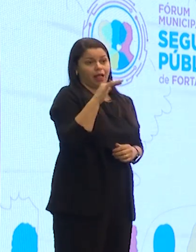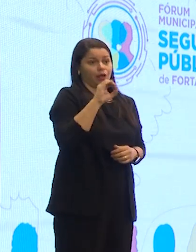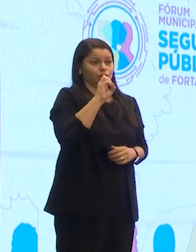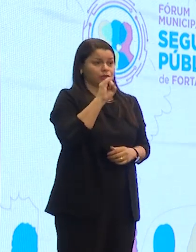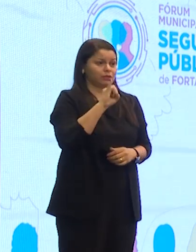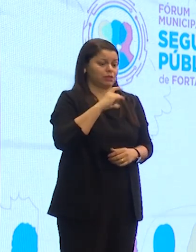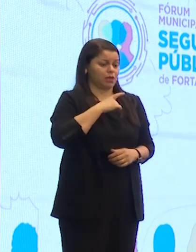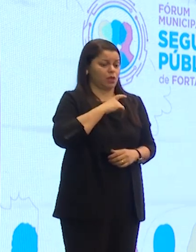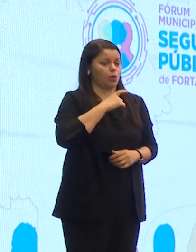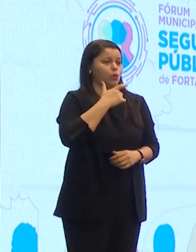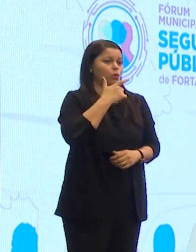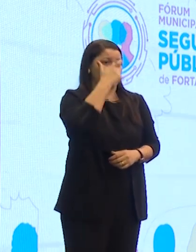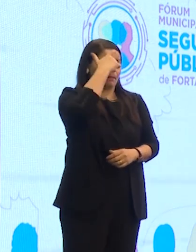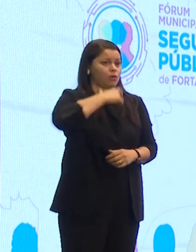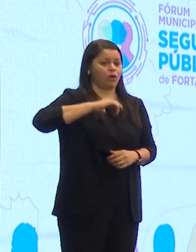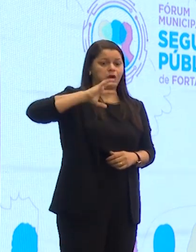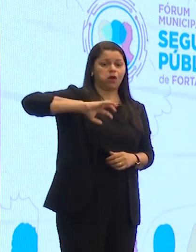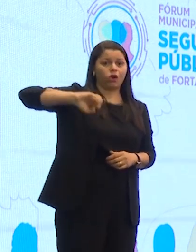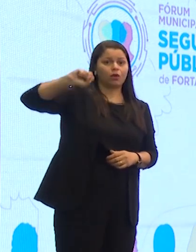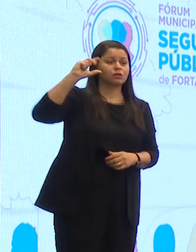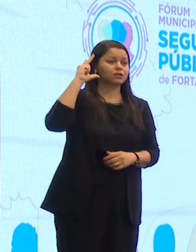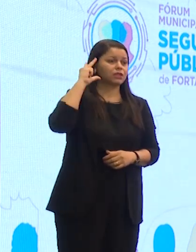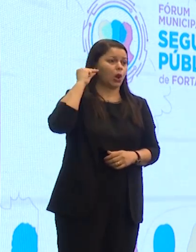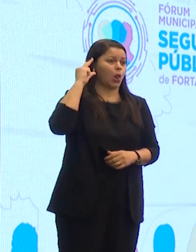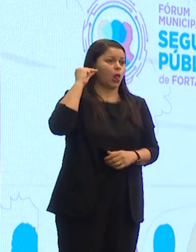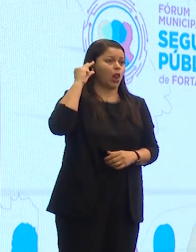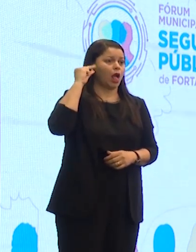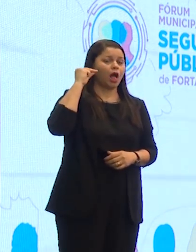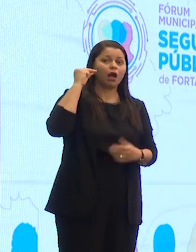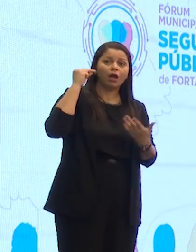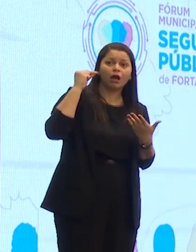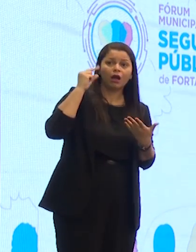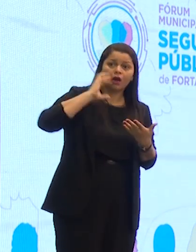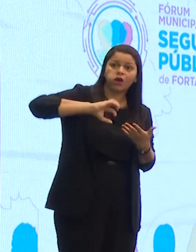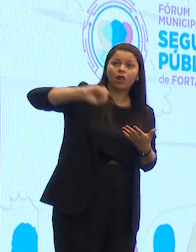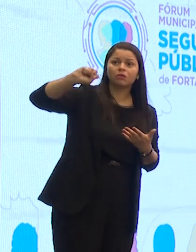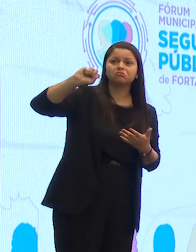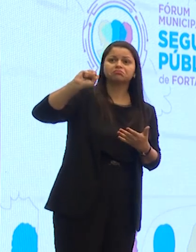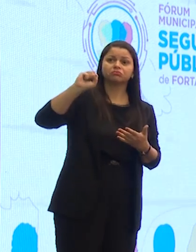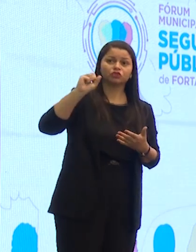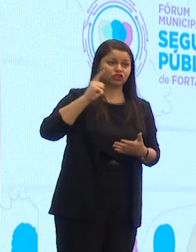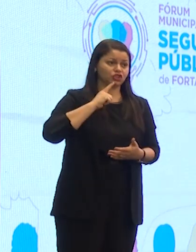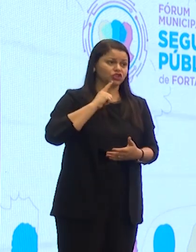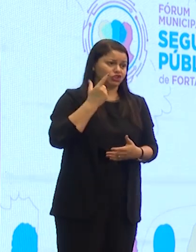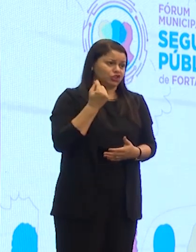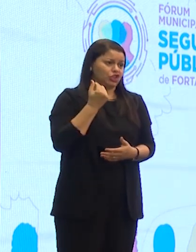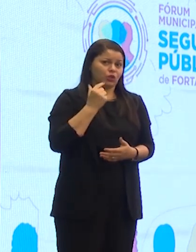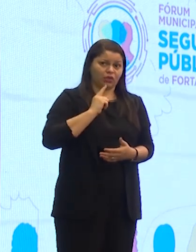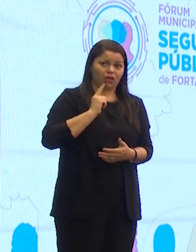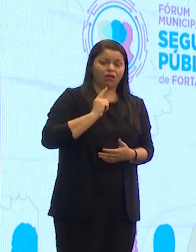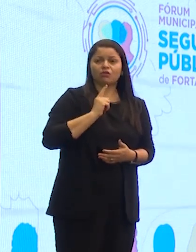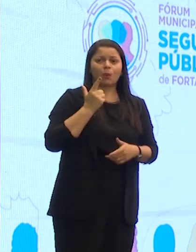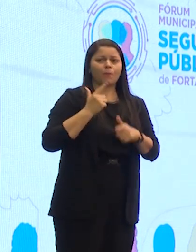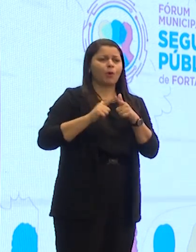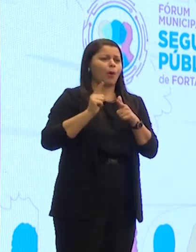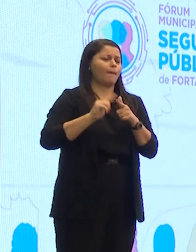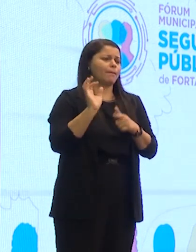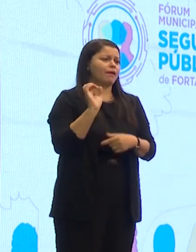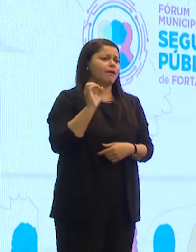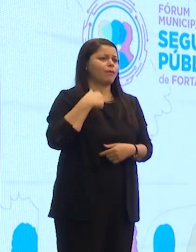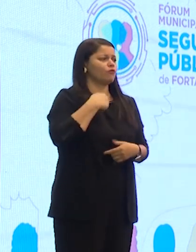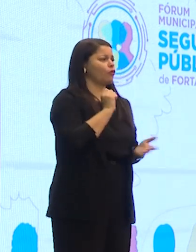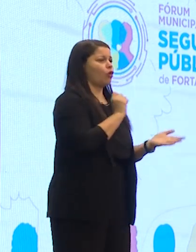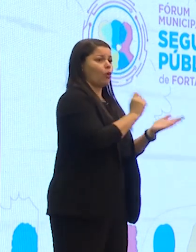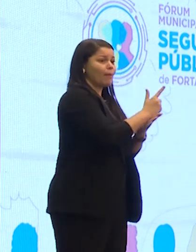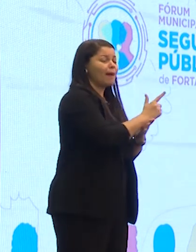alta, tem o seu celular, perde, extravia, vai da loja e pega outro. Agora, uma diarista, um porteiro, um estudante